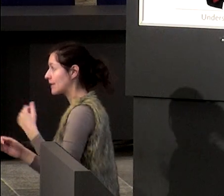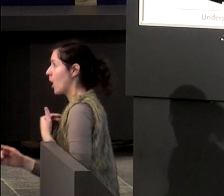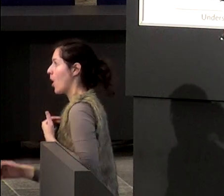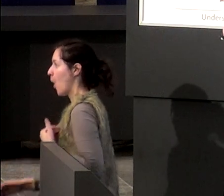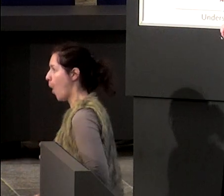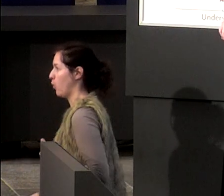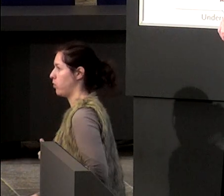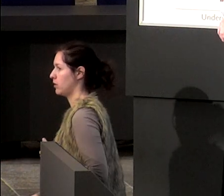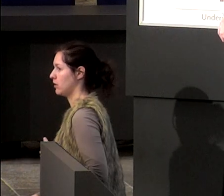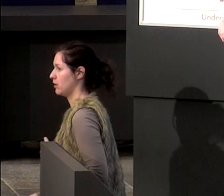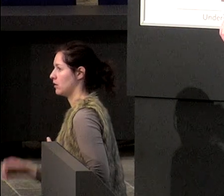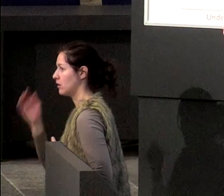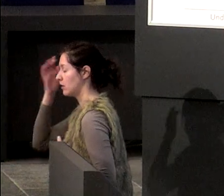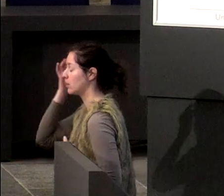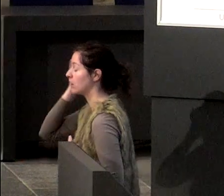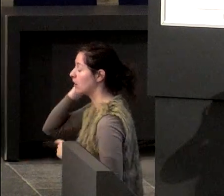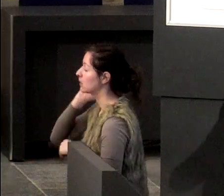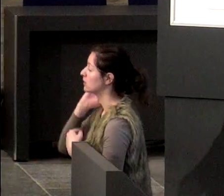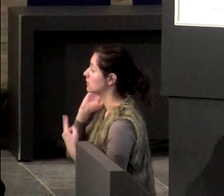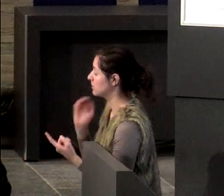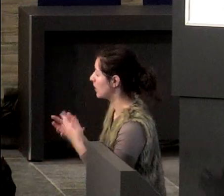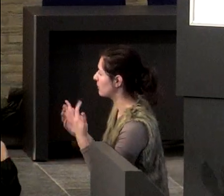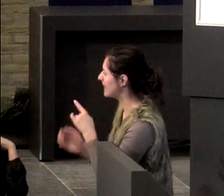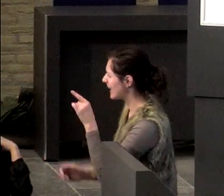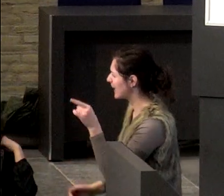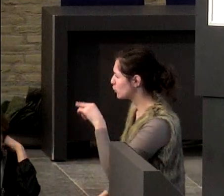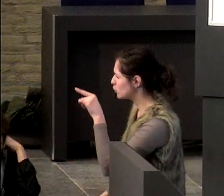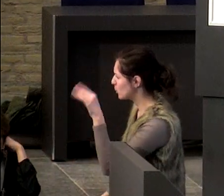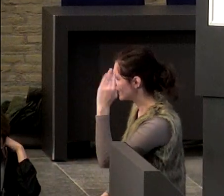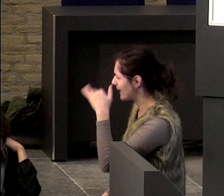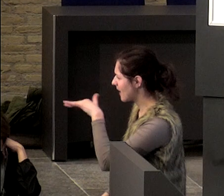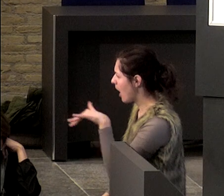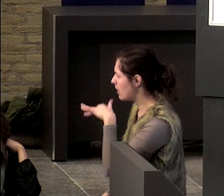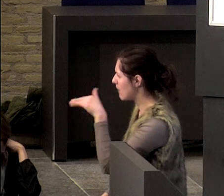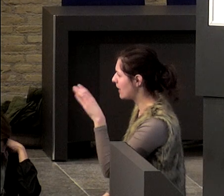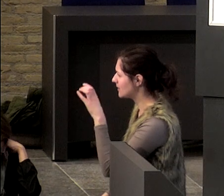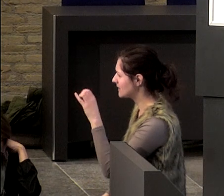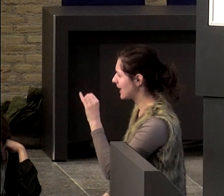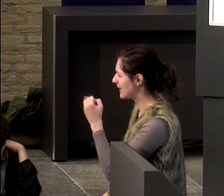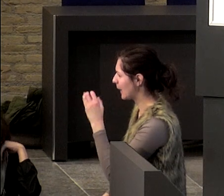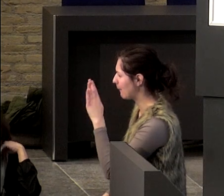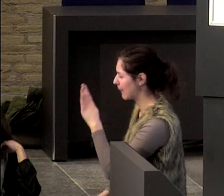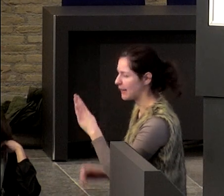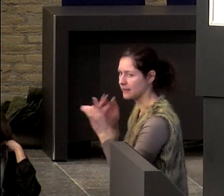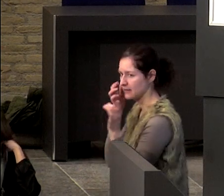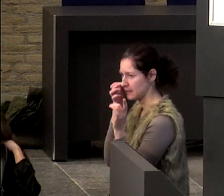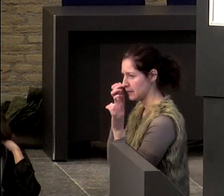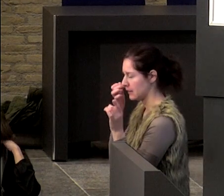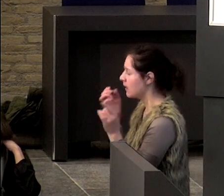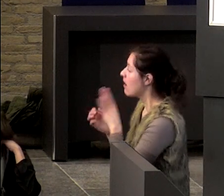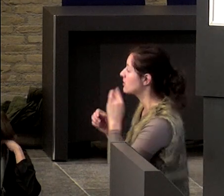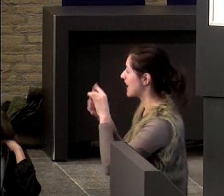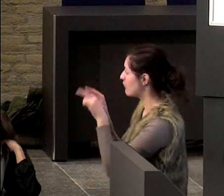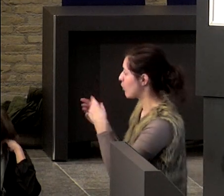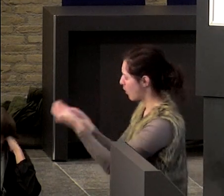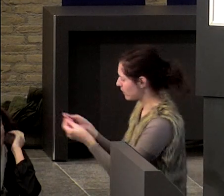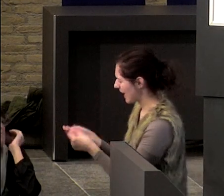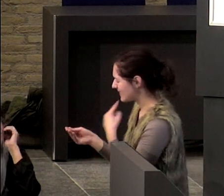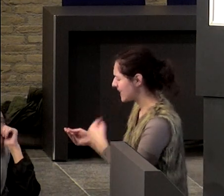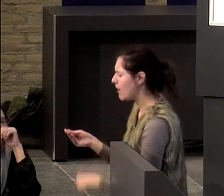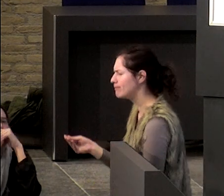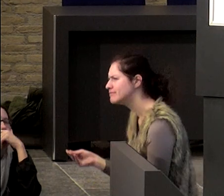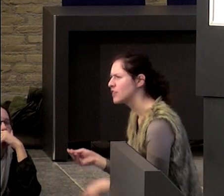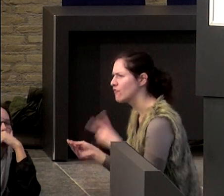dan wanneer je, nou ja, de ouderen onder ons, die kennen allemaal de CIB-envelop met die paarse balk erop. Dan vloek je een keer, dan zeg je zonde van het